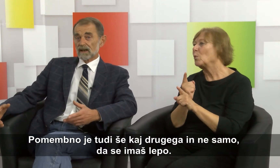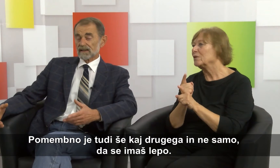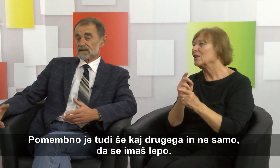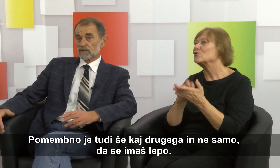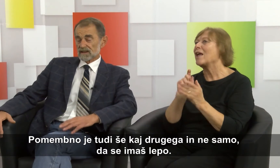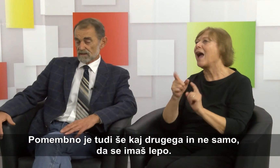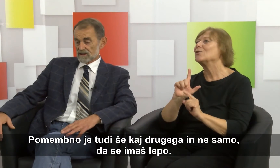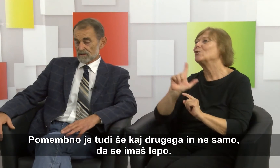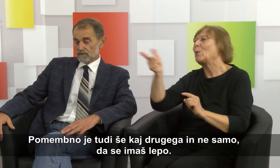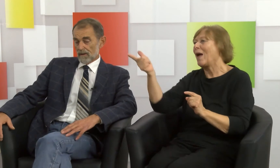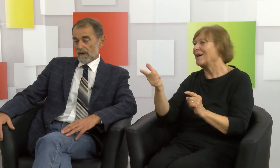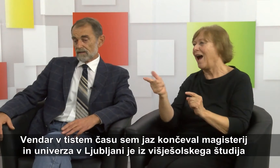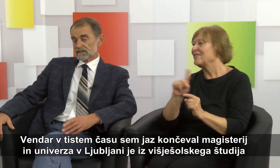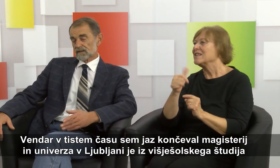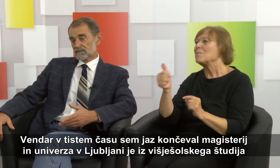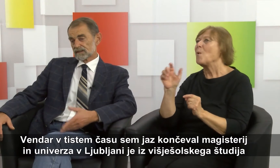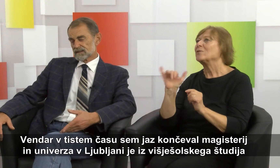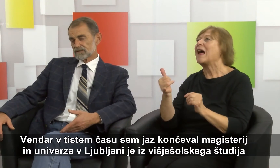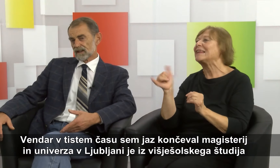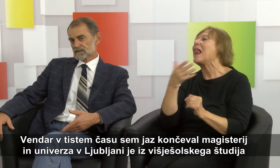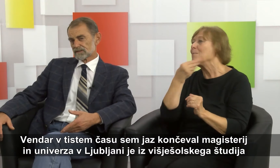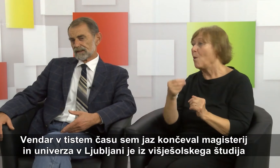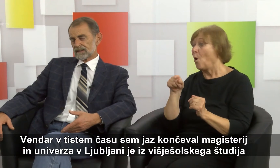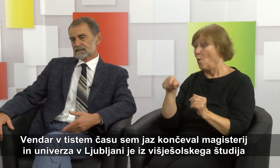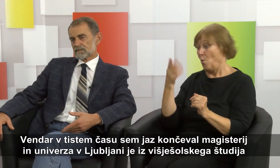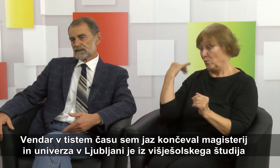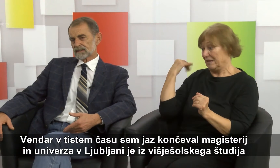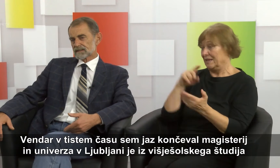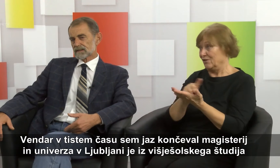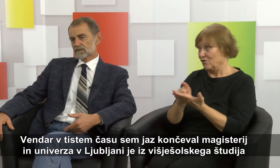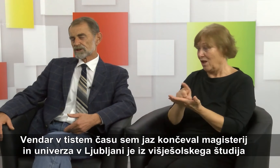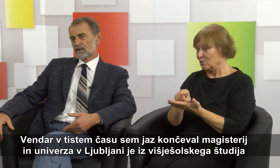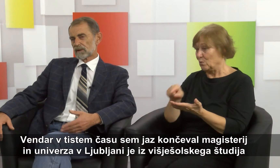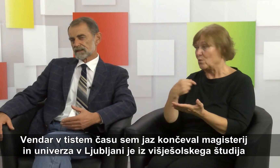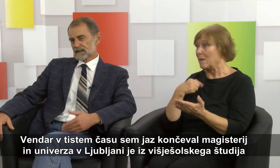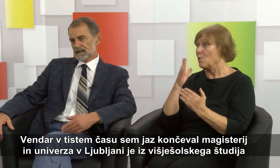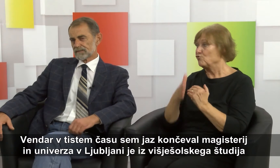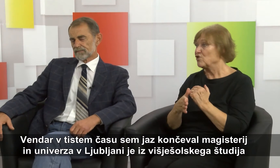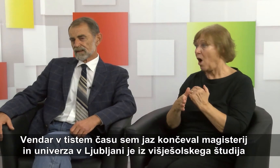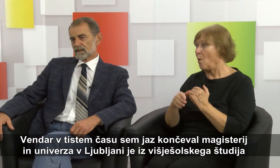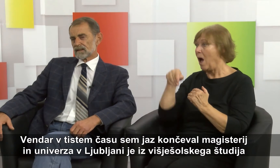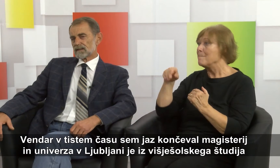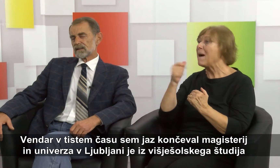ne samo, da se imaš lepo. Vendar v tistem času sem jaz končeval magisterij in